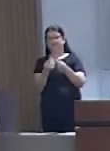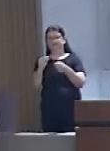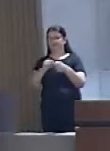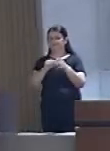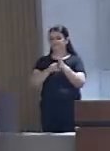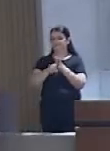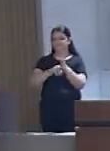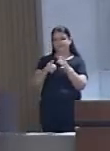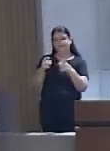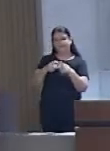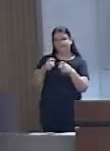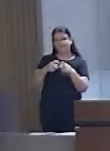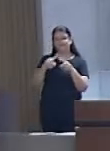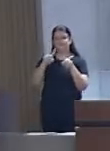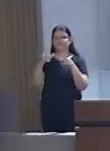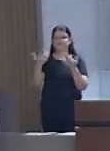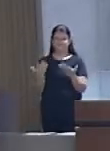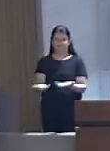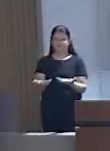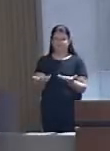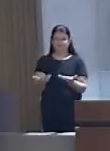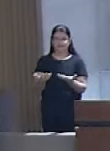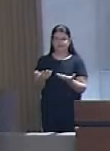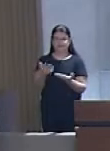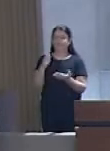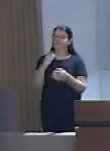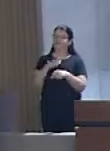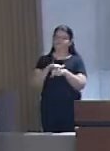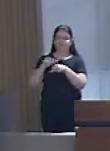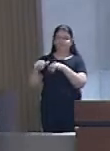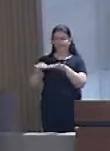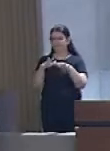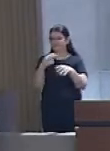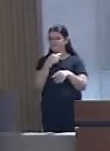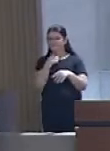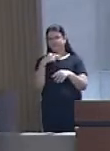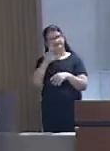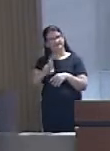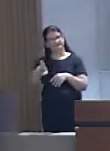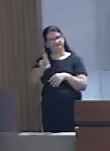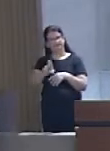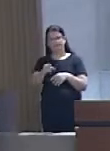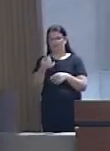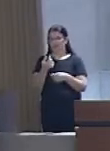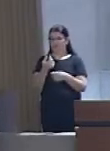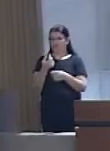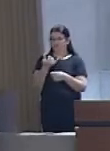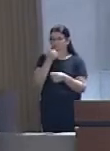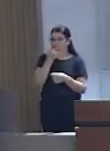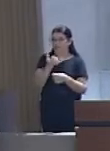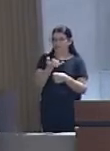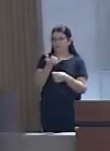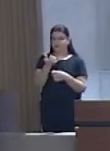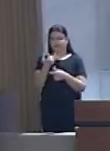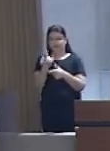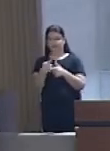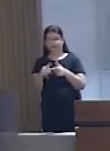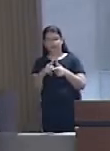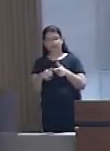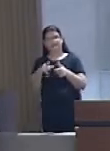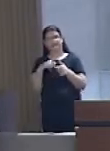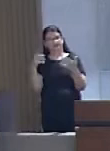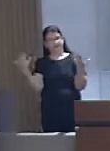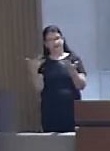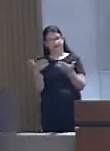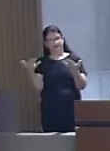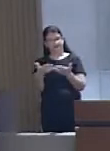perícia médica. Então, a pandemia não pode ser utilizada como um argumento para os problemas que a gente tem hoje